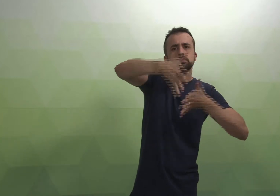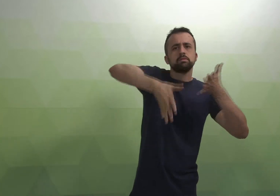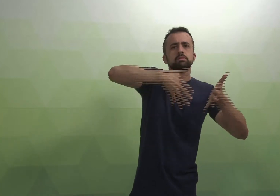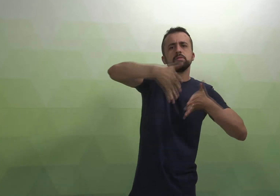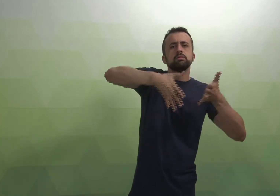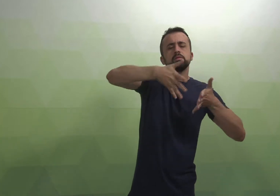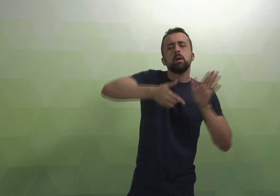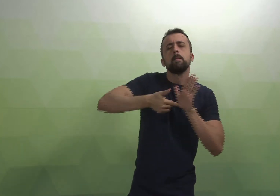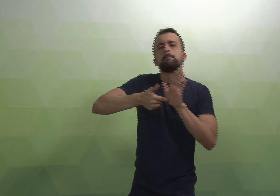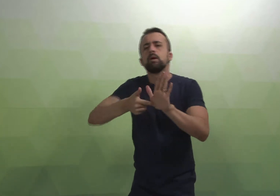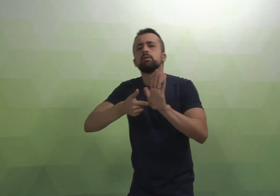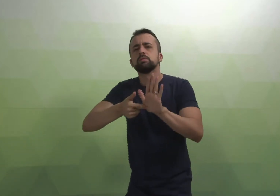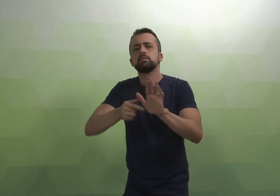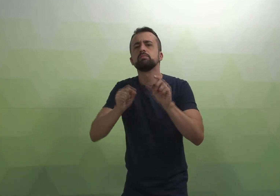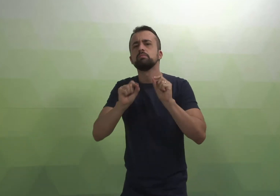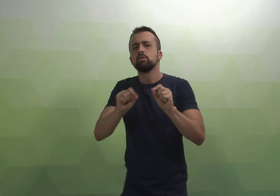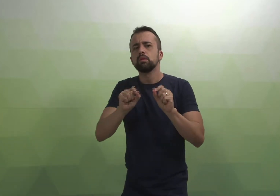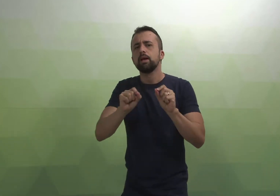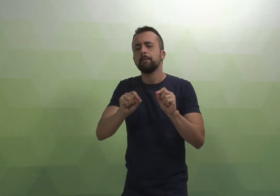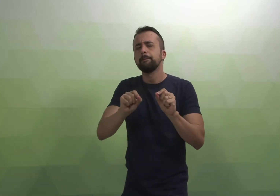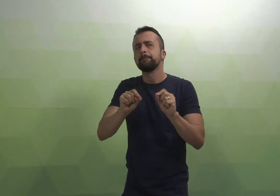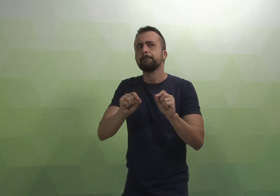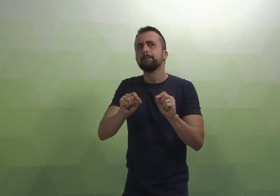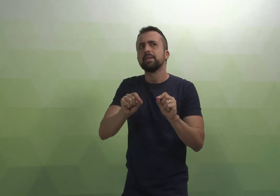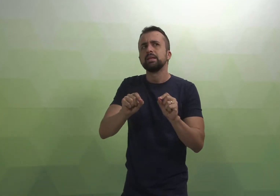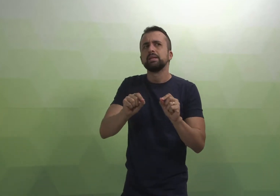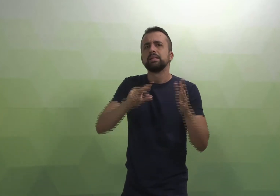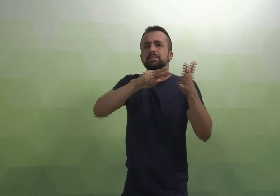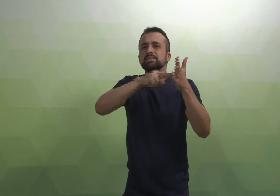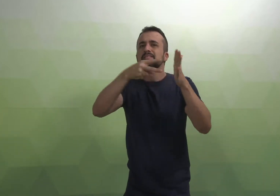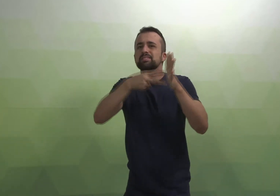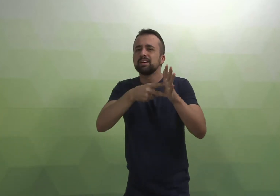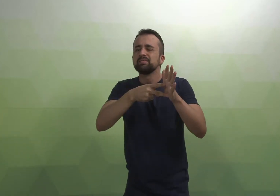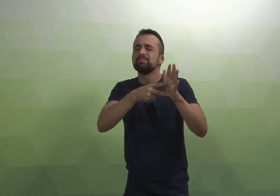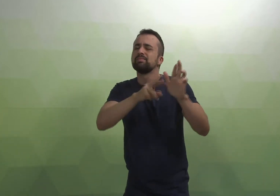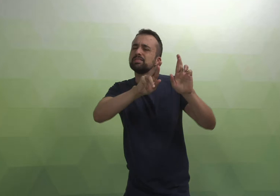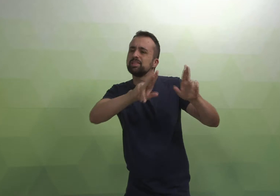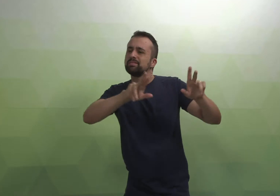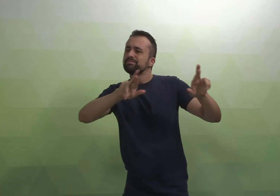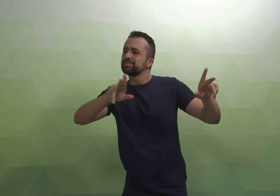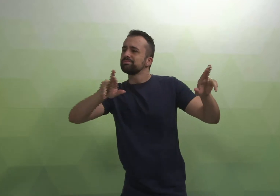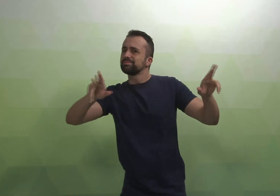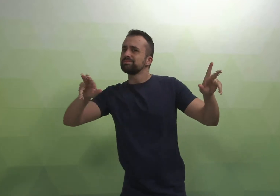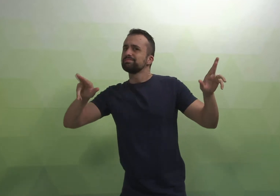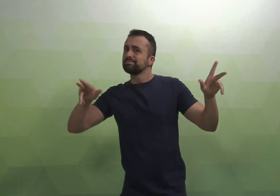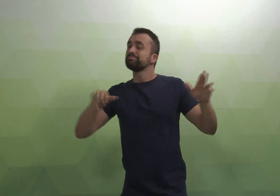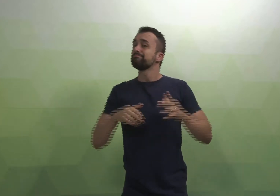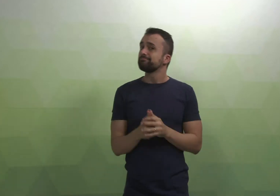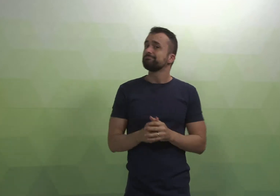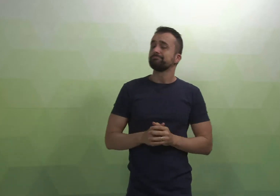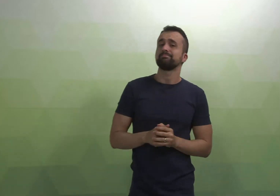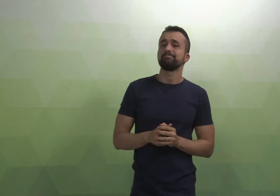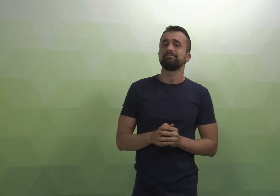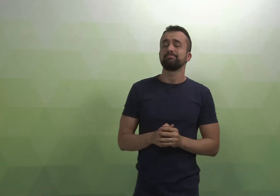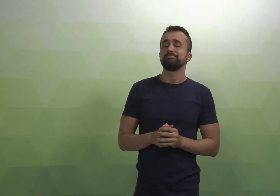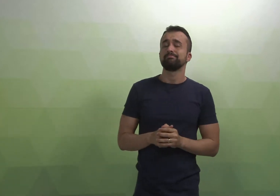na língua de sinais tem um valor distintivo por possibilitar diferenciar significados.